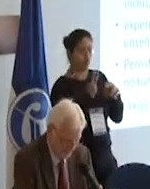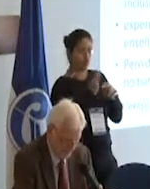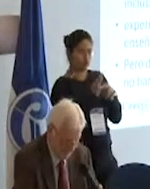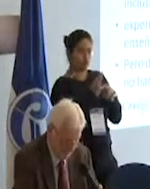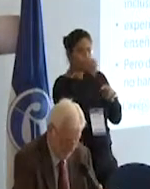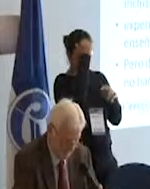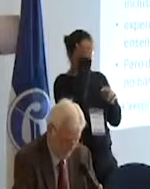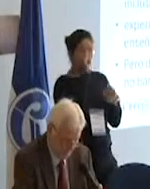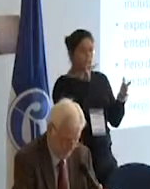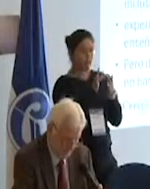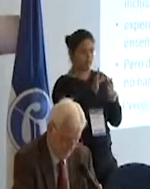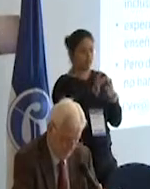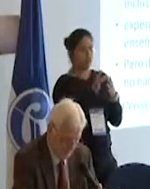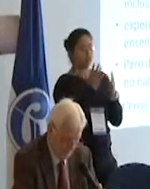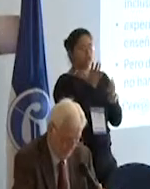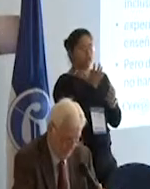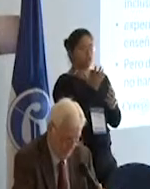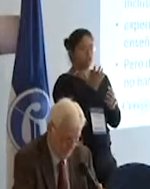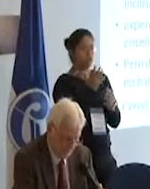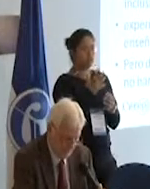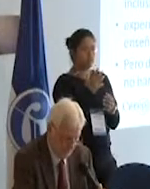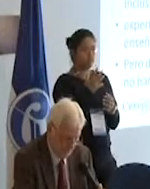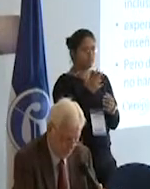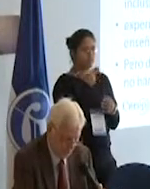geografía, dos en ciencias,